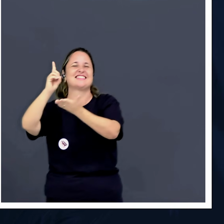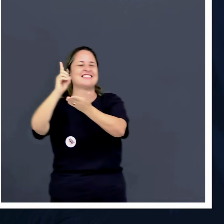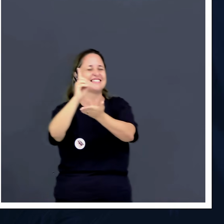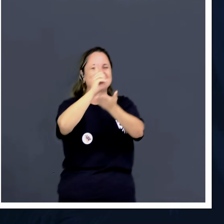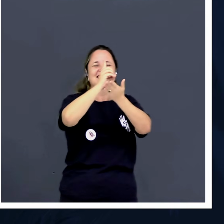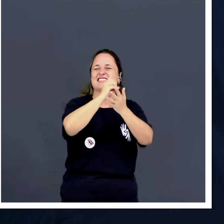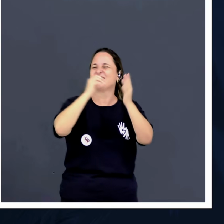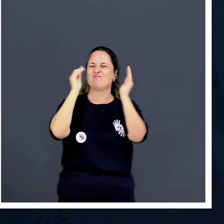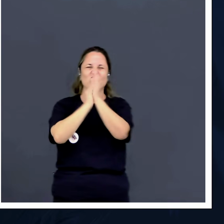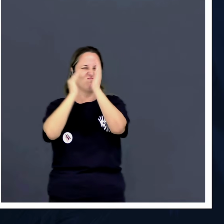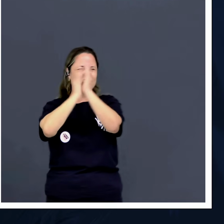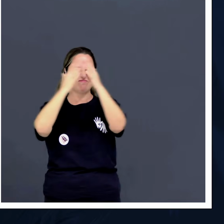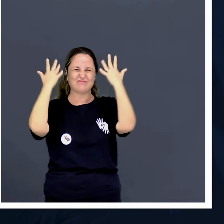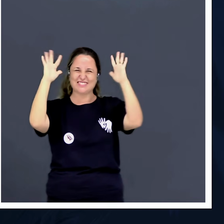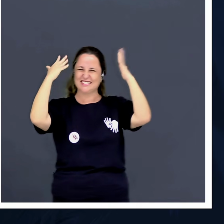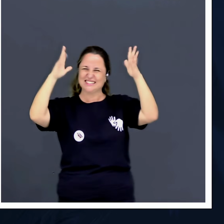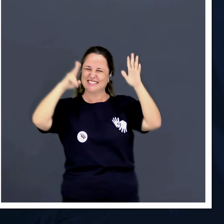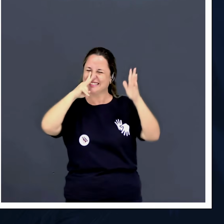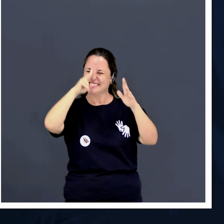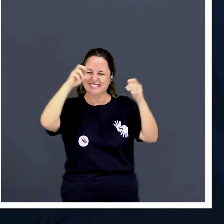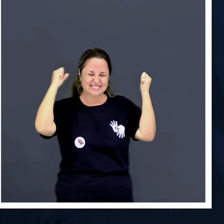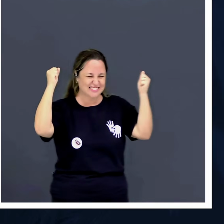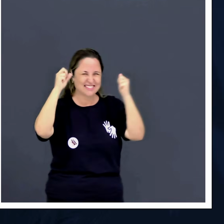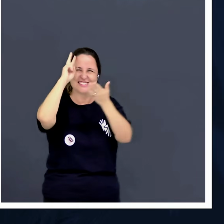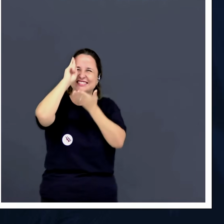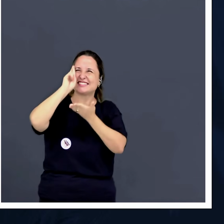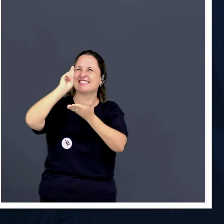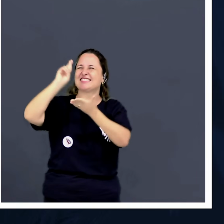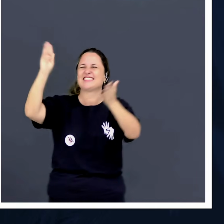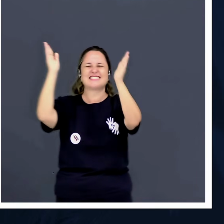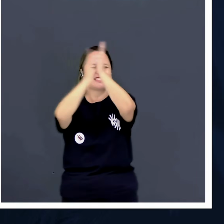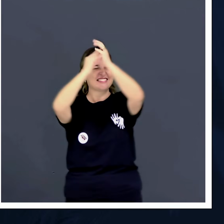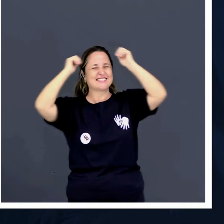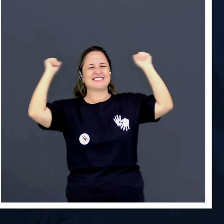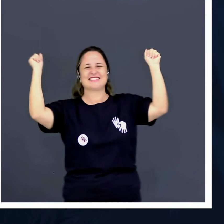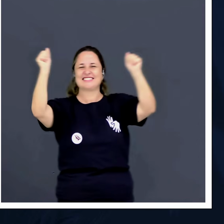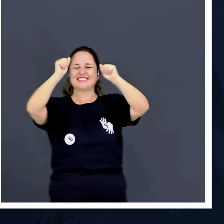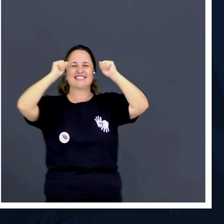Deus. Você pode aplaudir bem forte ao Senhor. Oh, aleluia.